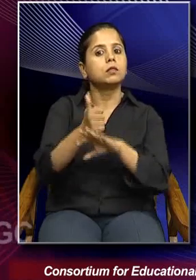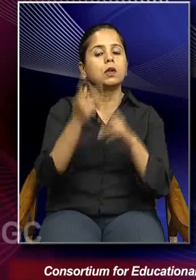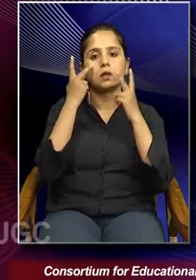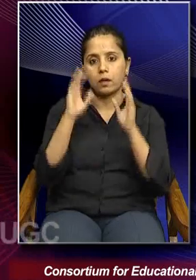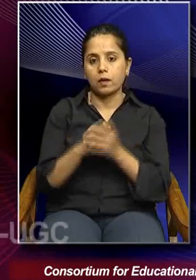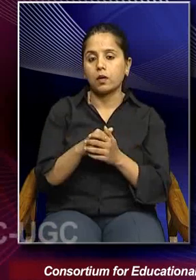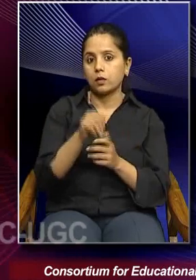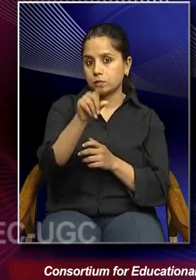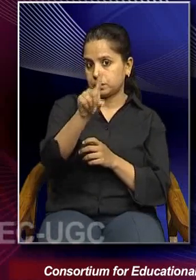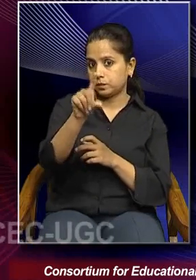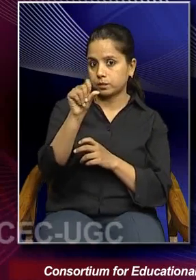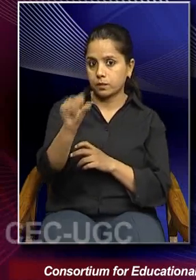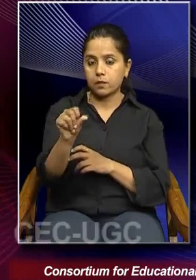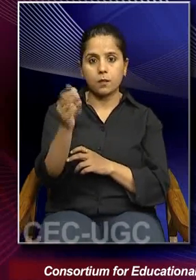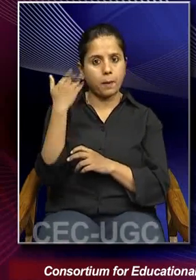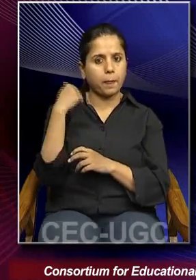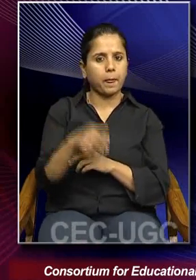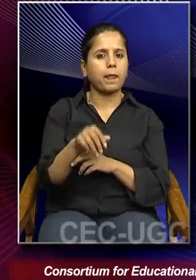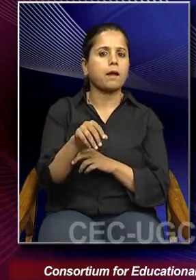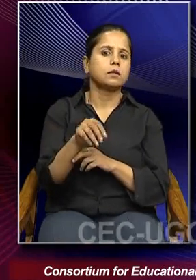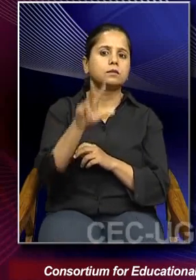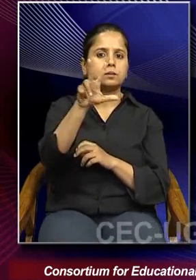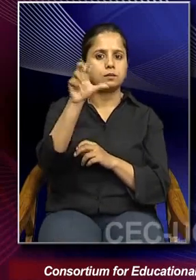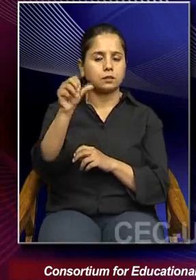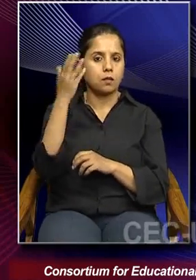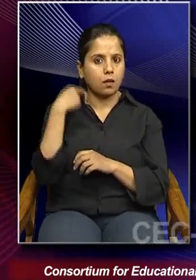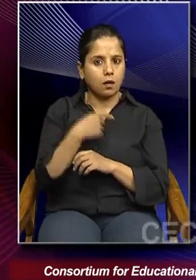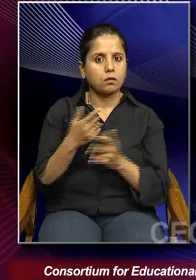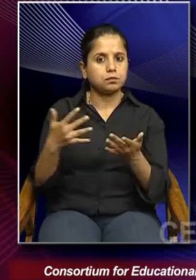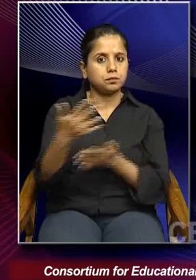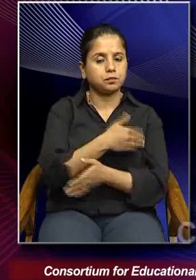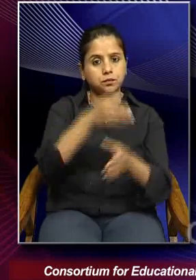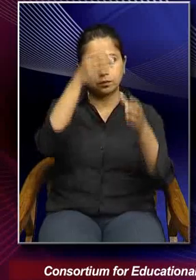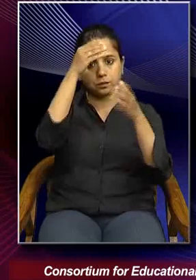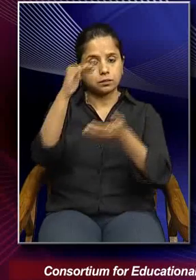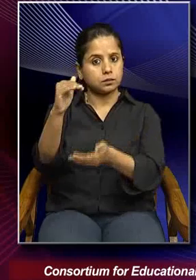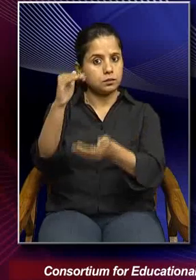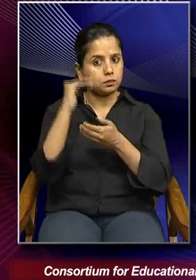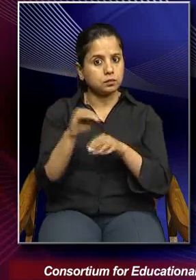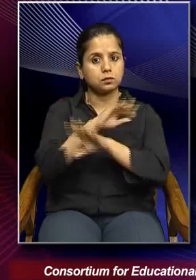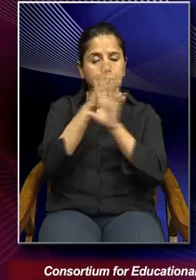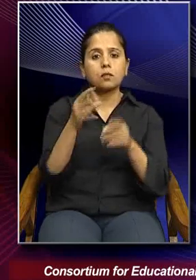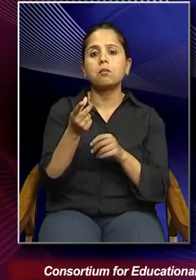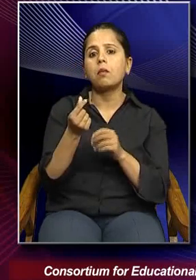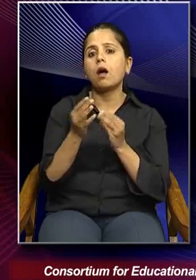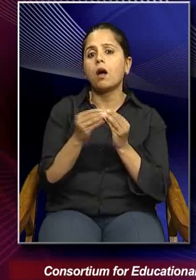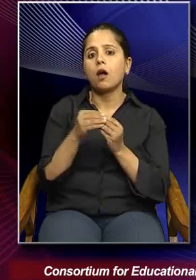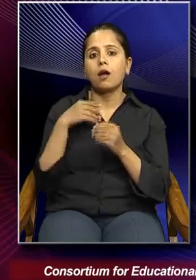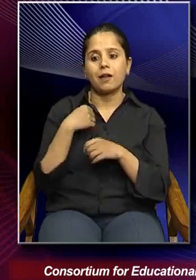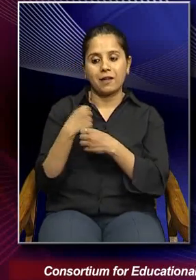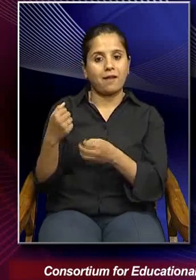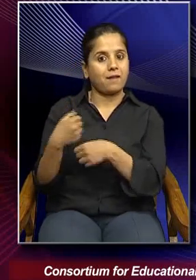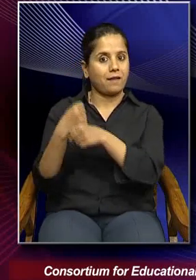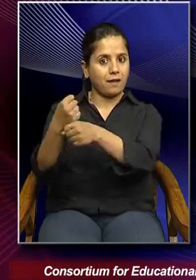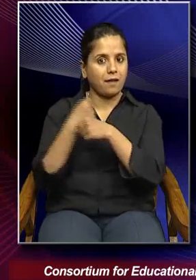की 19 79 में मिले ज्ञानपीठ पुरस्कार की संपूर्ण राशि वह व्यक्तिगत